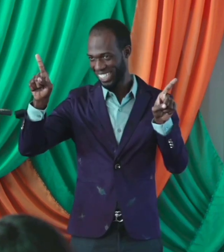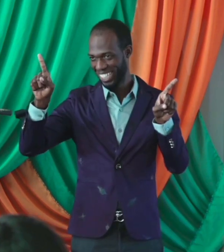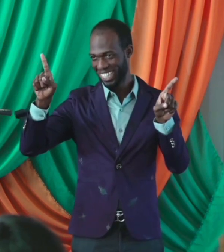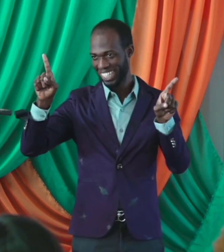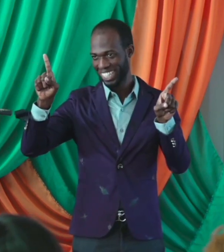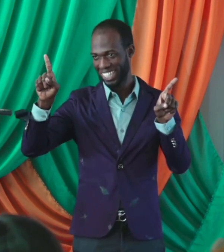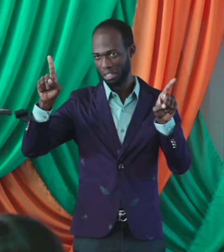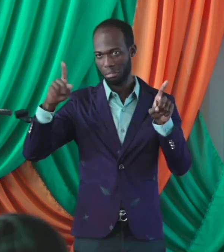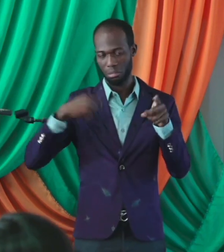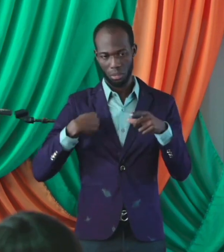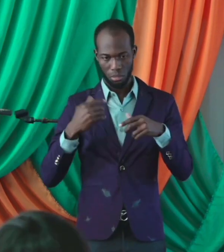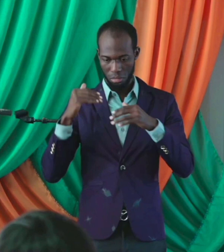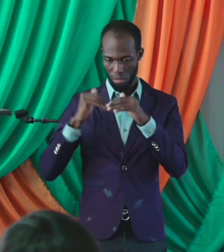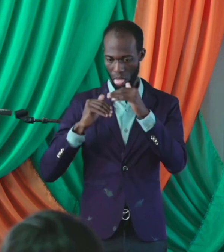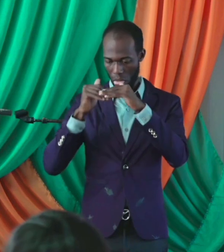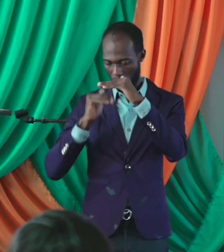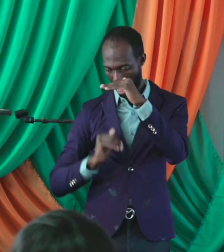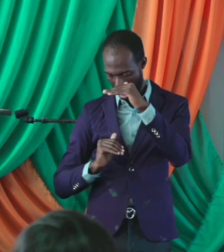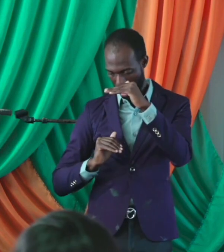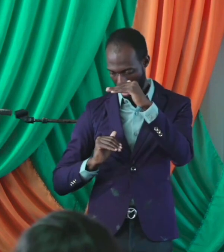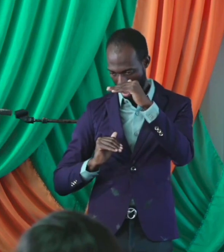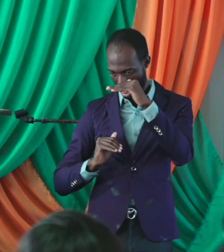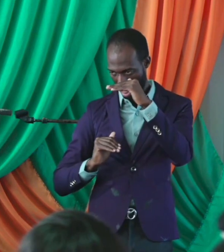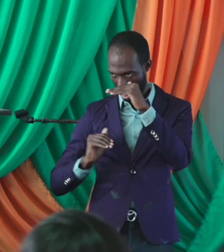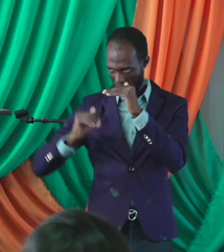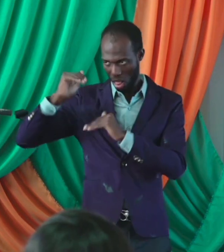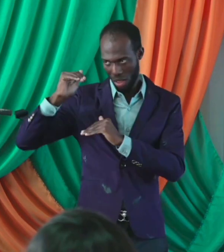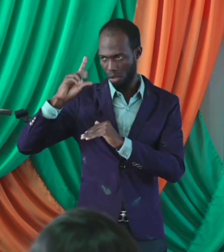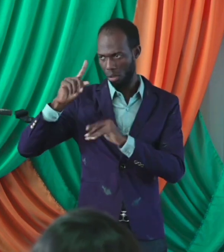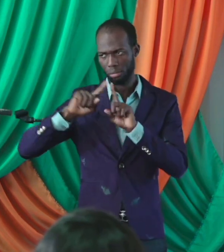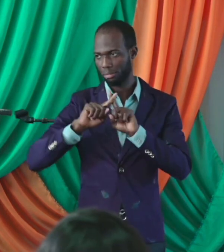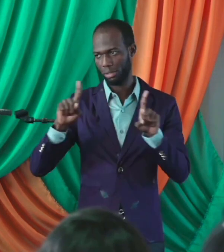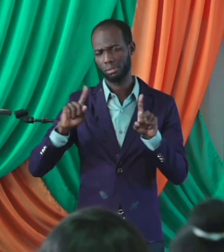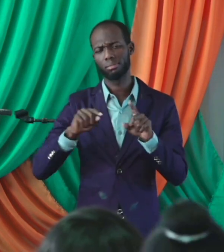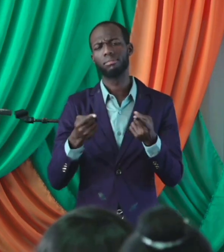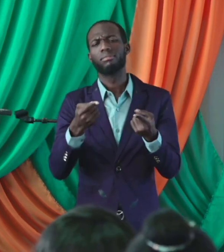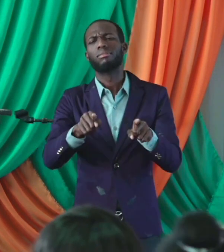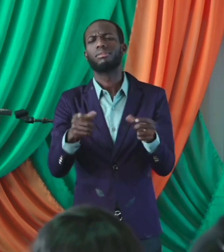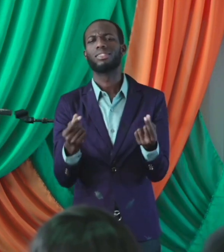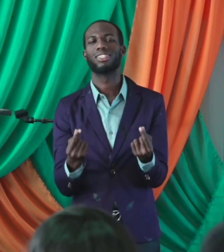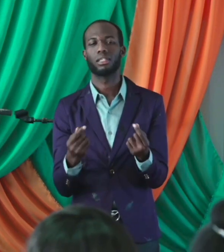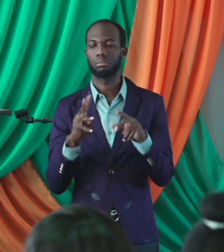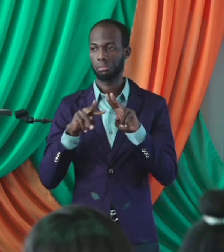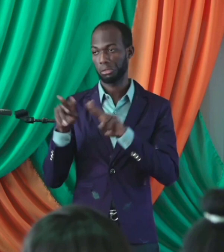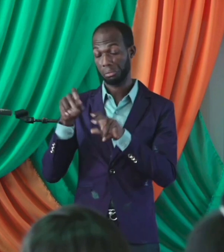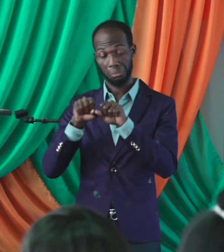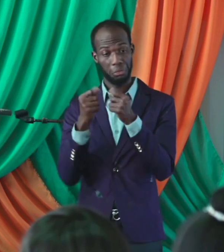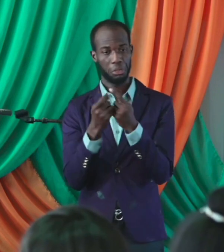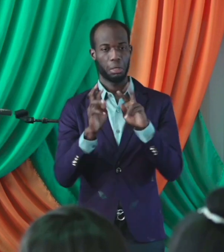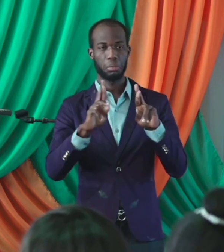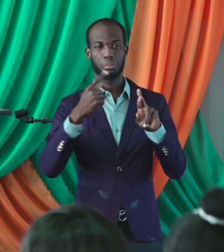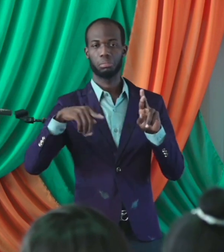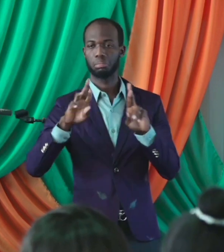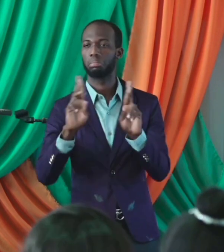Tenez bien, ou pas inférieur, ou différent. Qui s'est passé qu'on a comme problème? Ben, c'est parce que société a pas paré pour